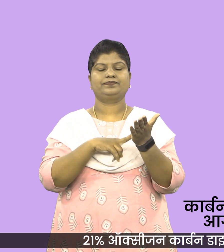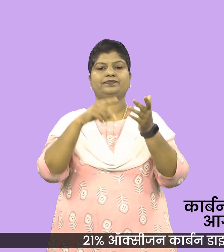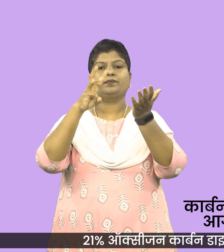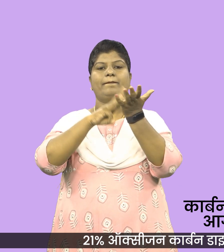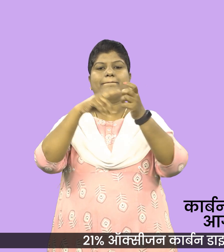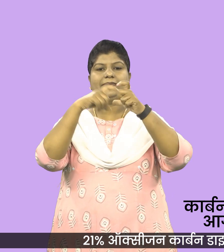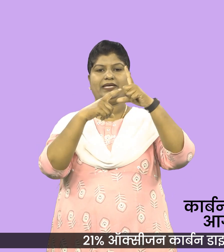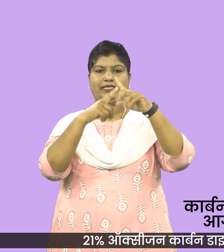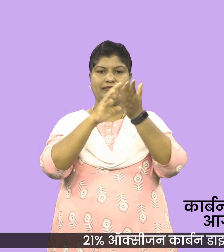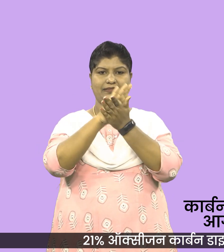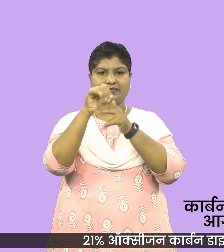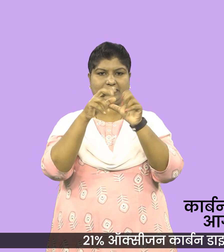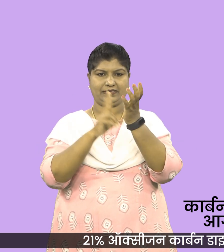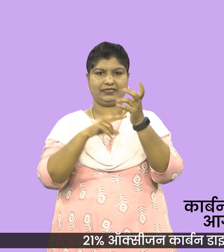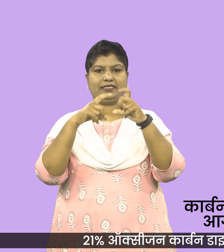मीथेन,